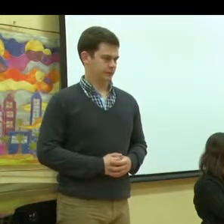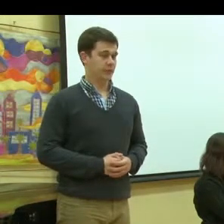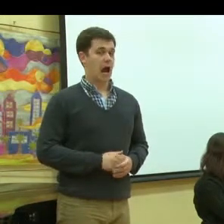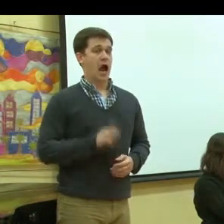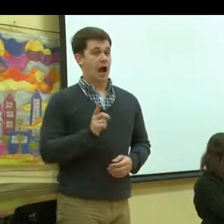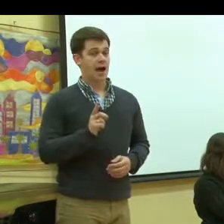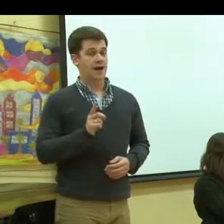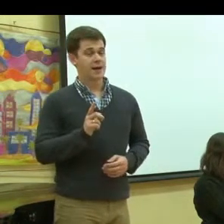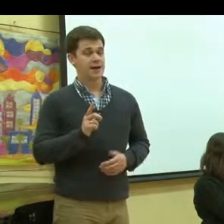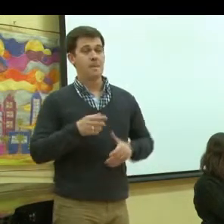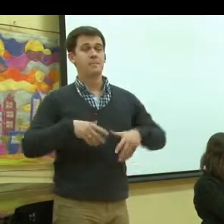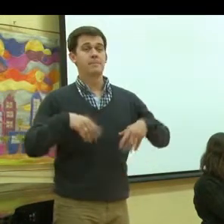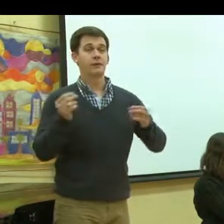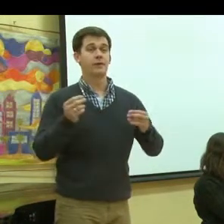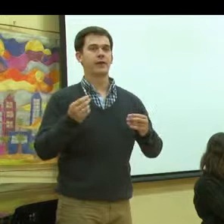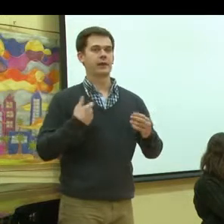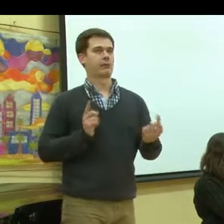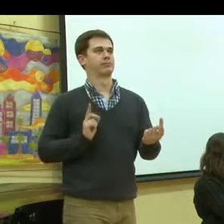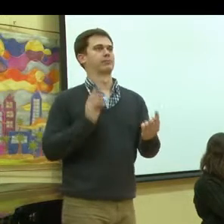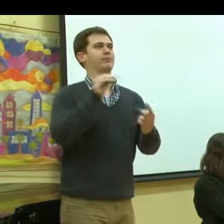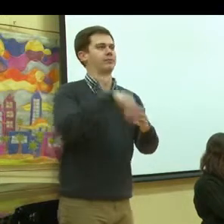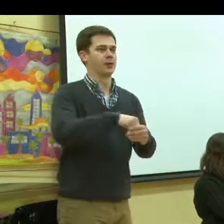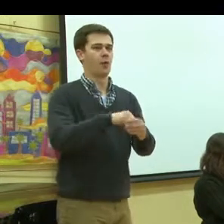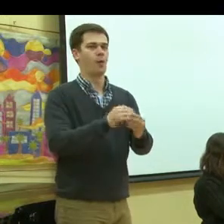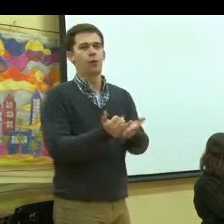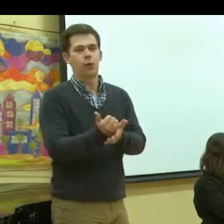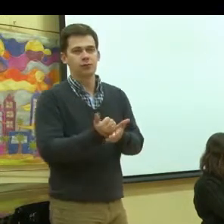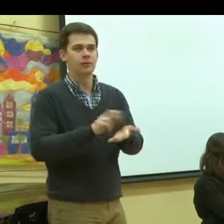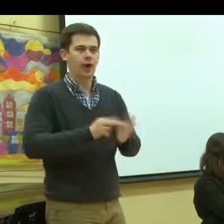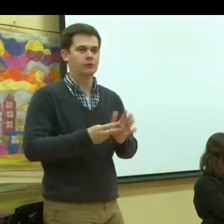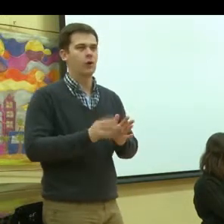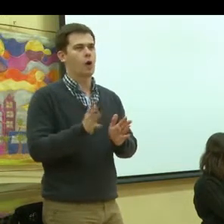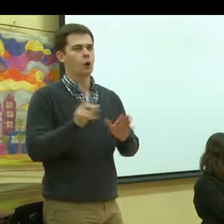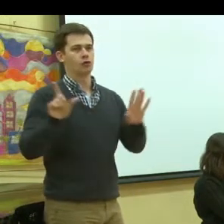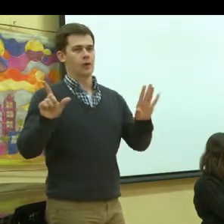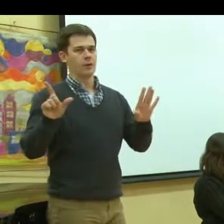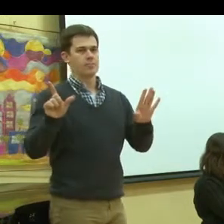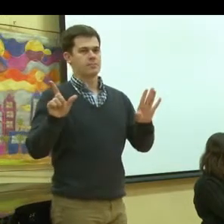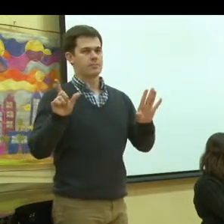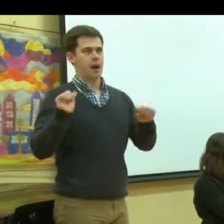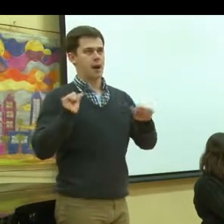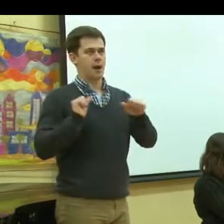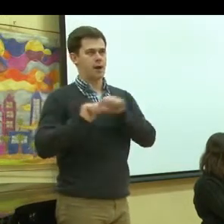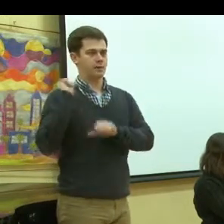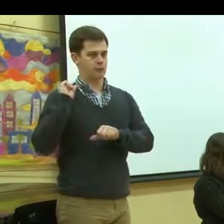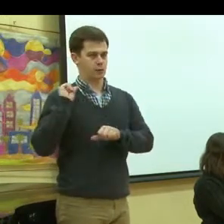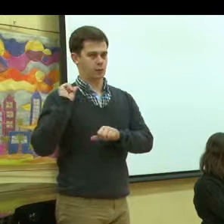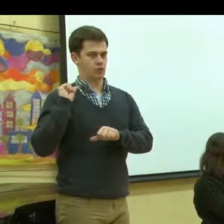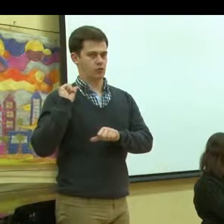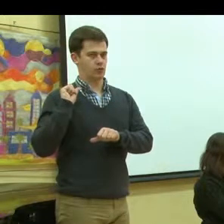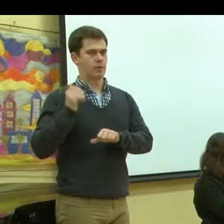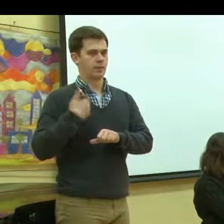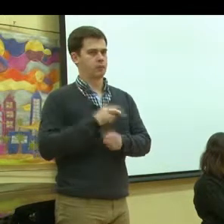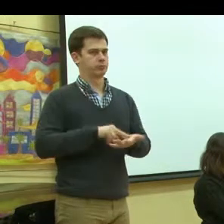6, 7 años. Ale jeżeli chodzi o taki pierwszy kontakt już z tym tangiem tańczonym, to mniej więcej 7 lat. Porque hay una cosa que el tango tiene que es real,